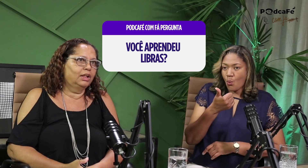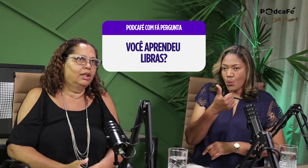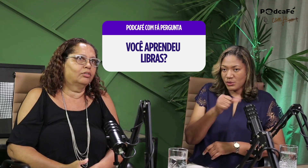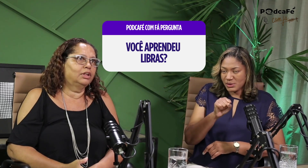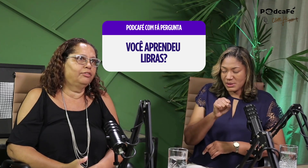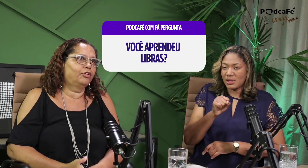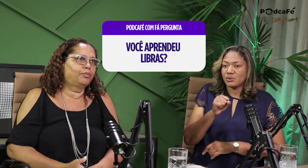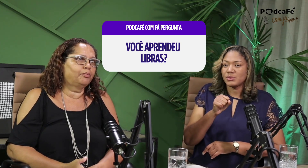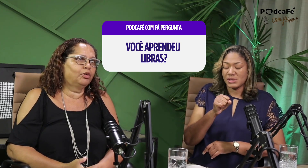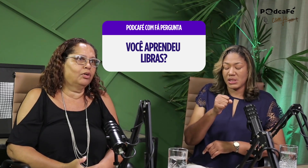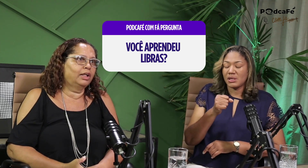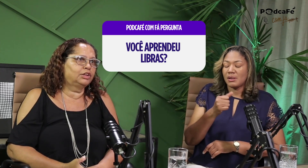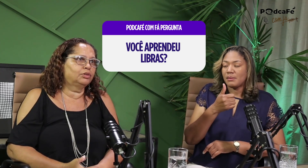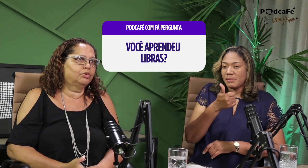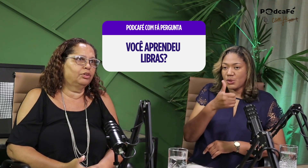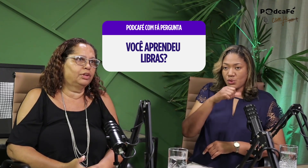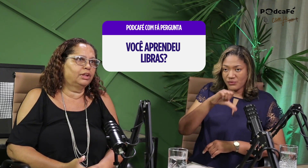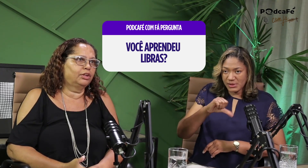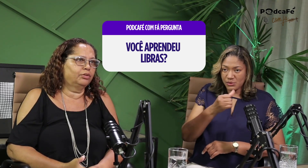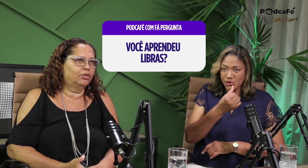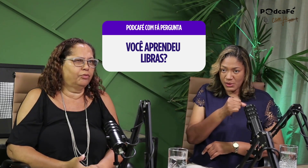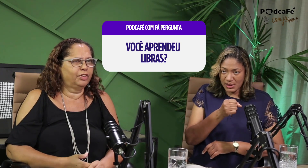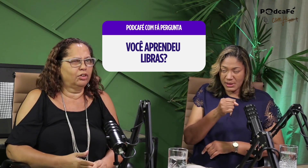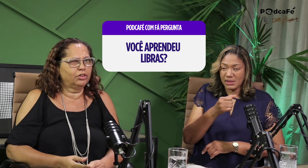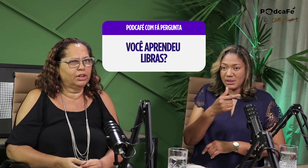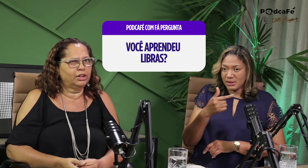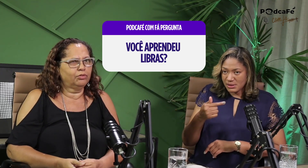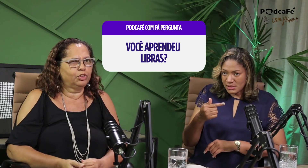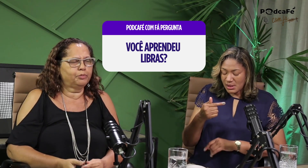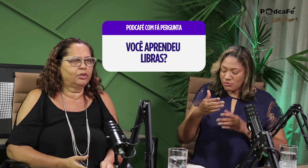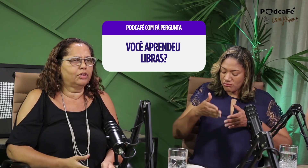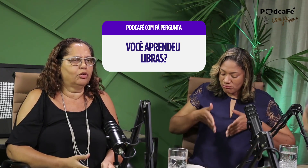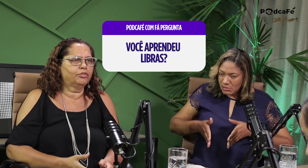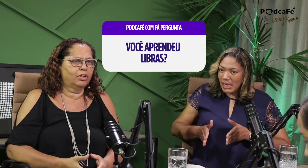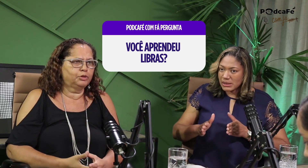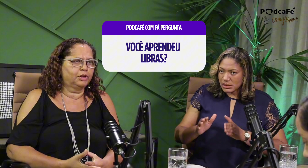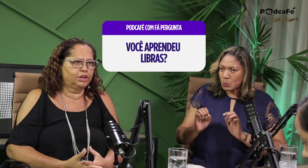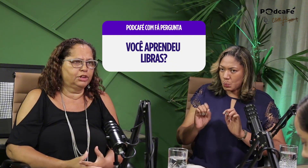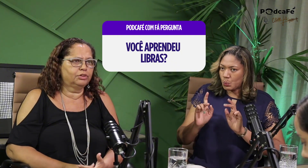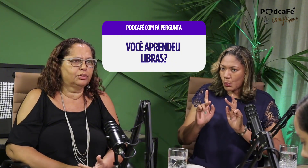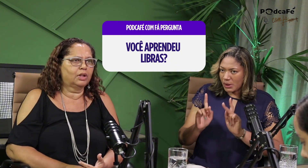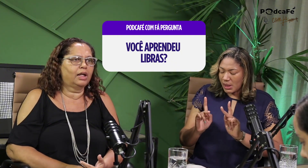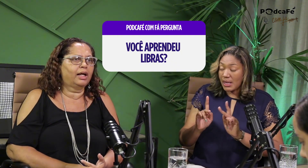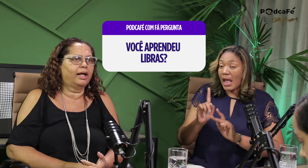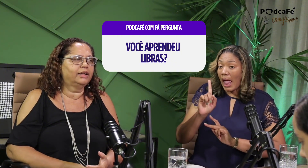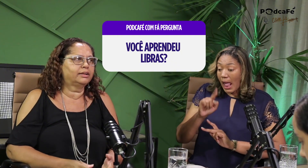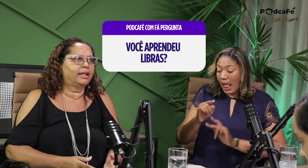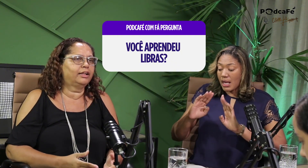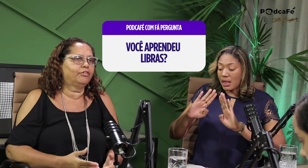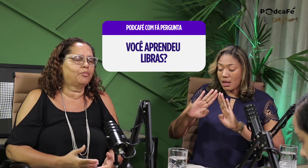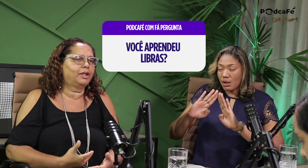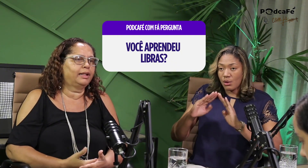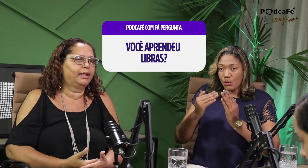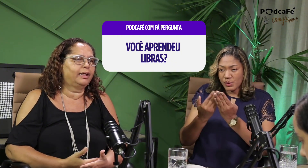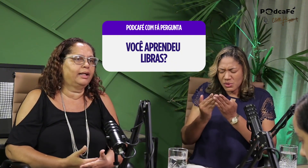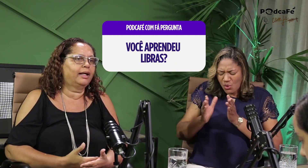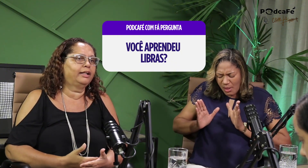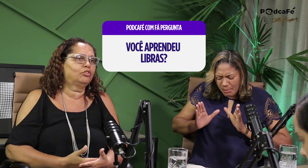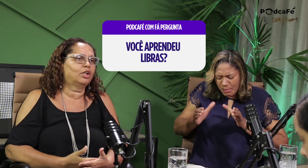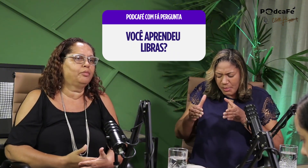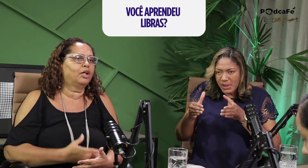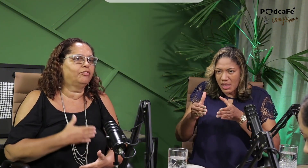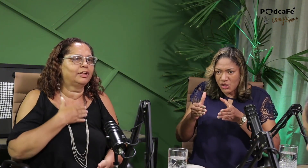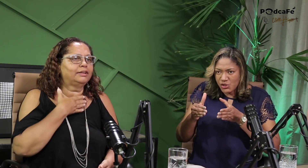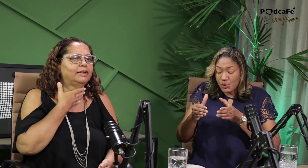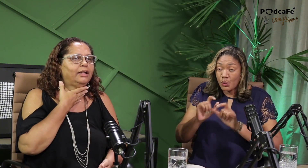1987, quando ele foi para o primeiro colegião em 80, final de 88 para 89, colégios pequenininhos, aí ele teve que aprender a